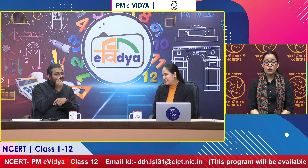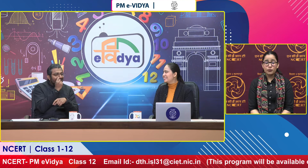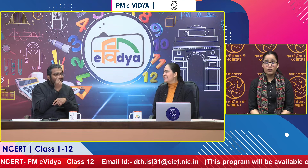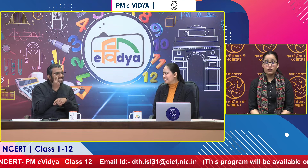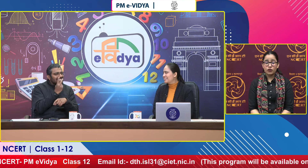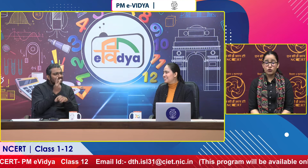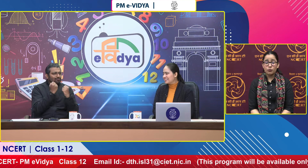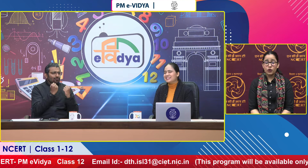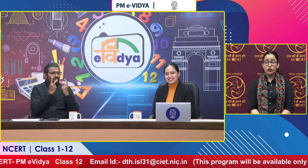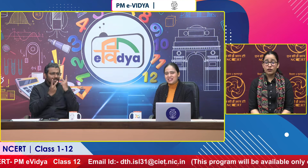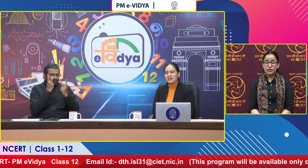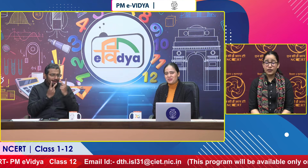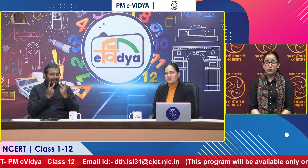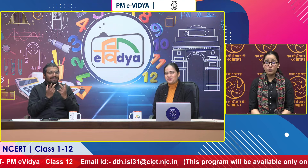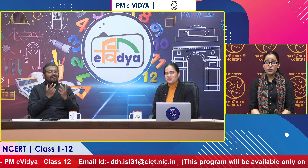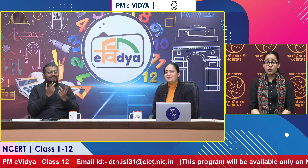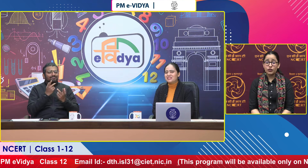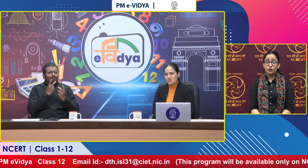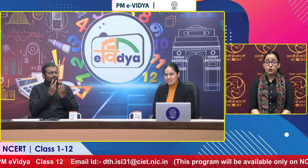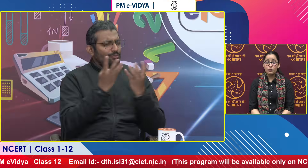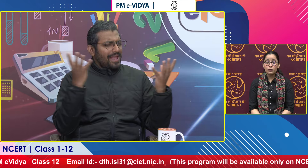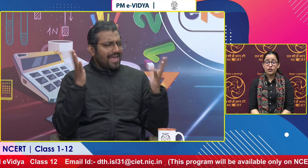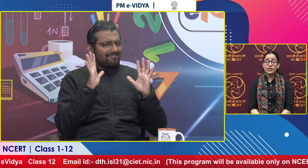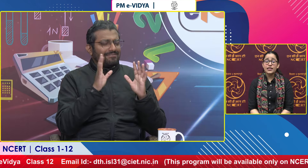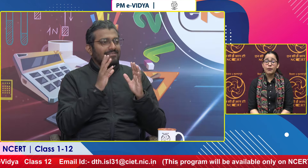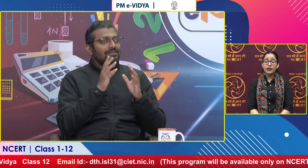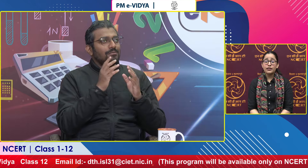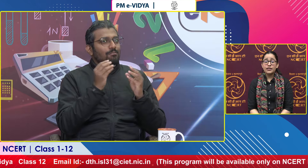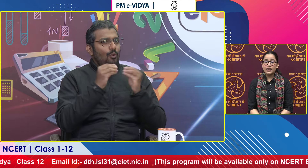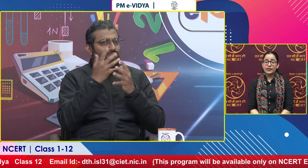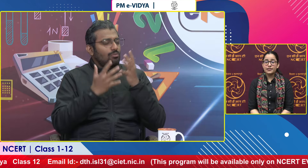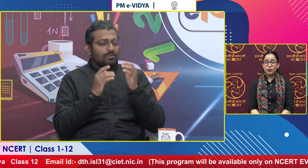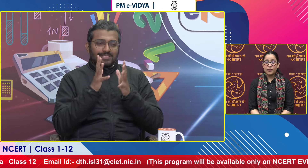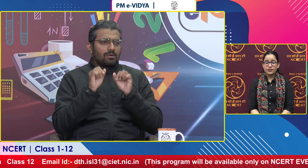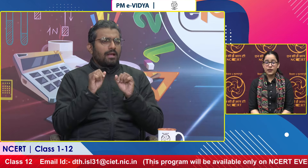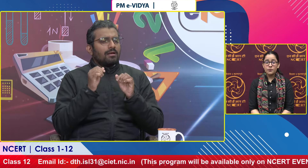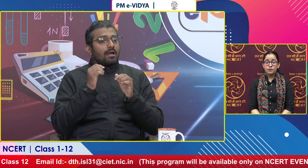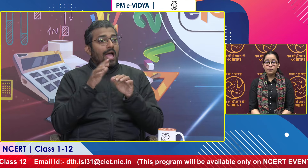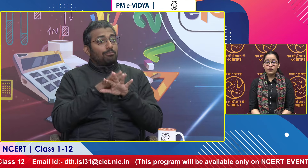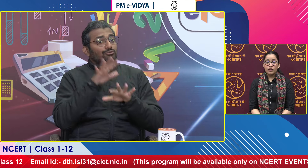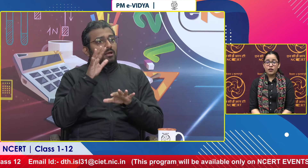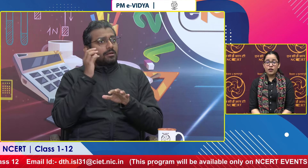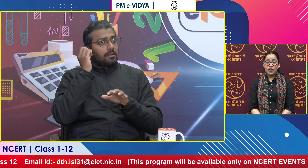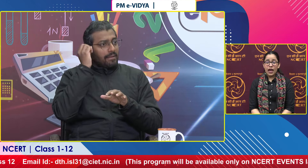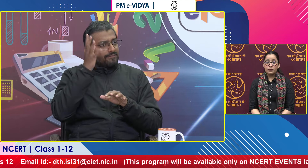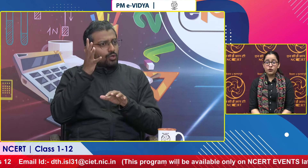नोज पिन, जो वुमेन और सारी वुमेन्स जो होती हैं नोज पिन यूज़ करती है, इसलिए हमारा साइन इस पे बेस्ड है।